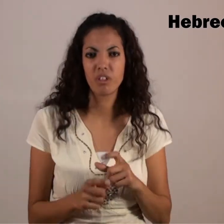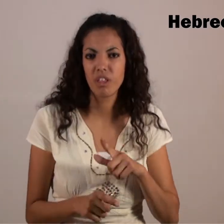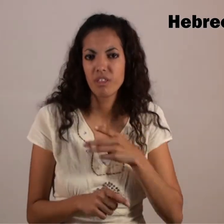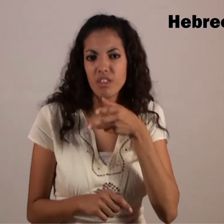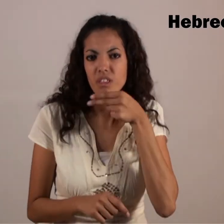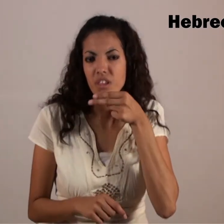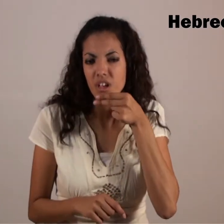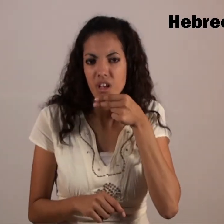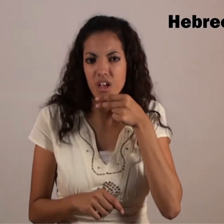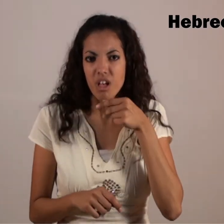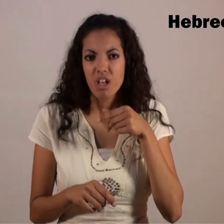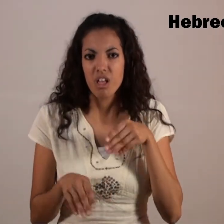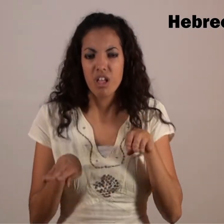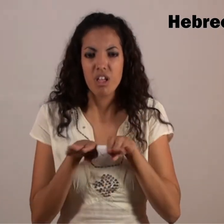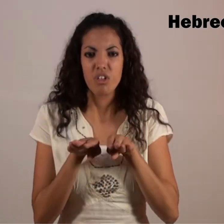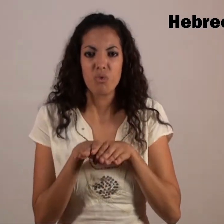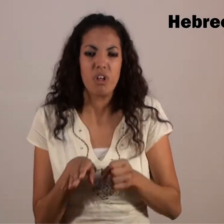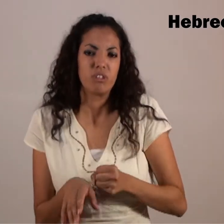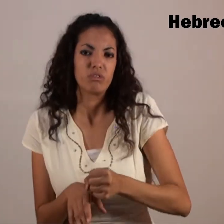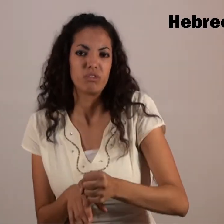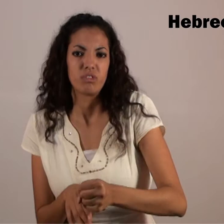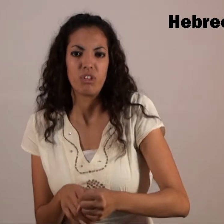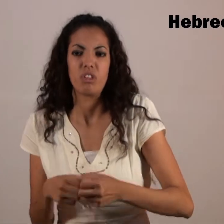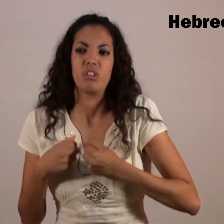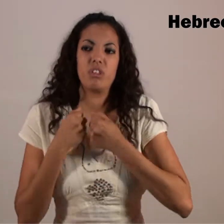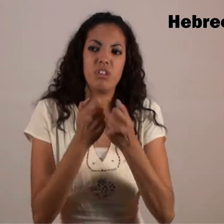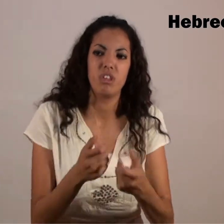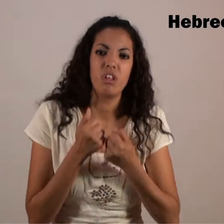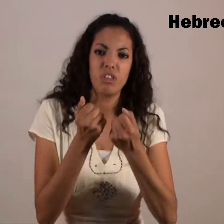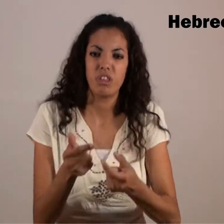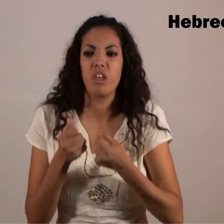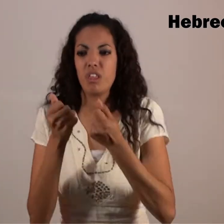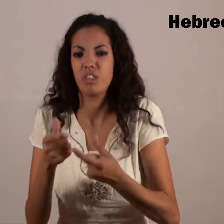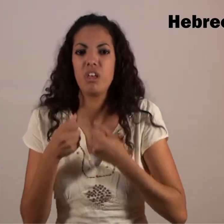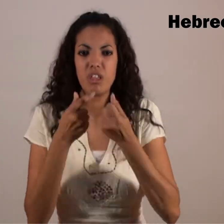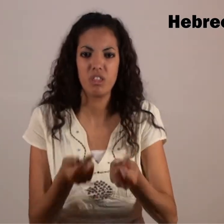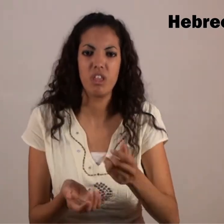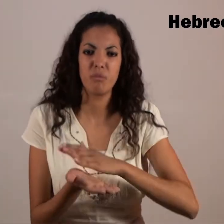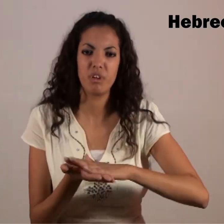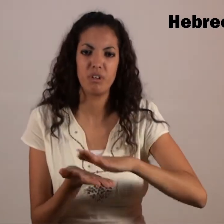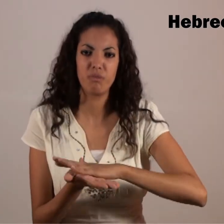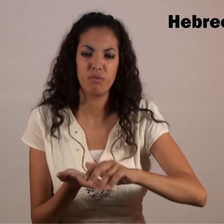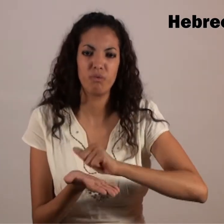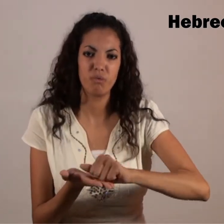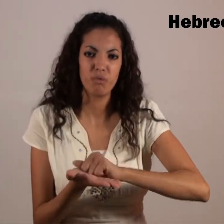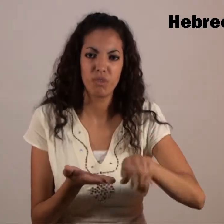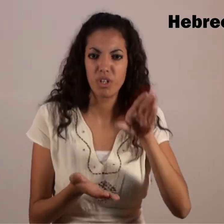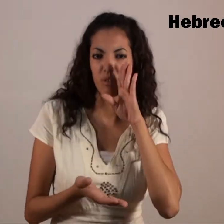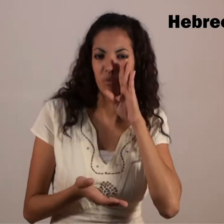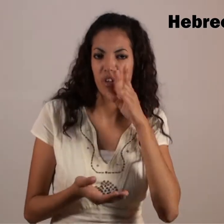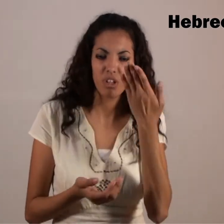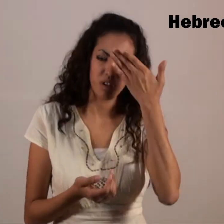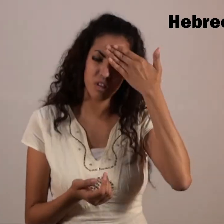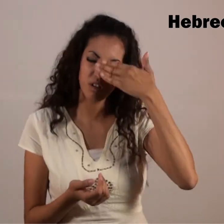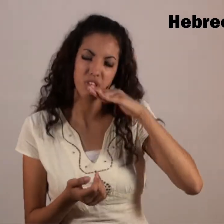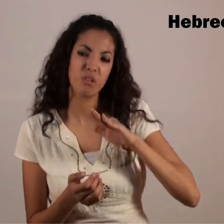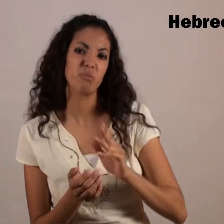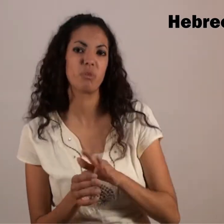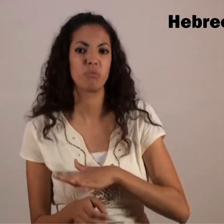como aquellos sumos sacerdotes, de ofrecer primero sacrificios por sus propios pecados y luego por los del pueblo, porque